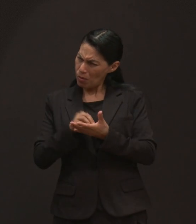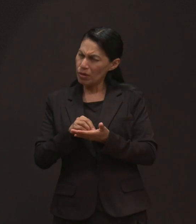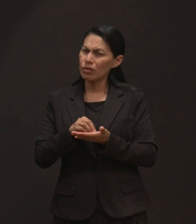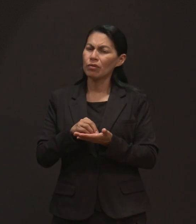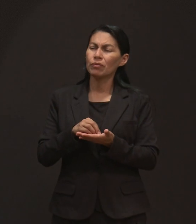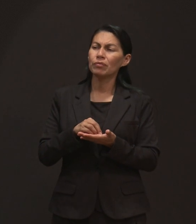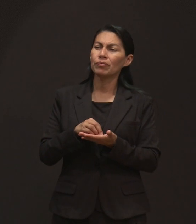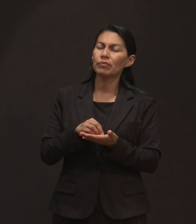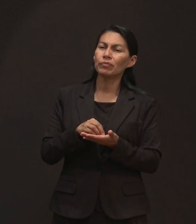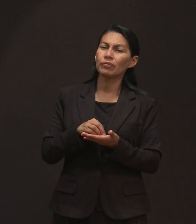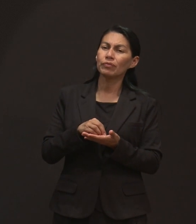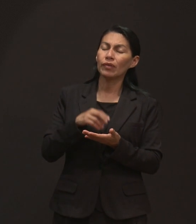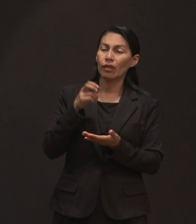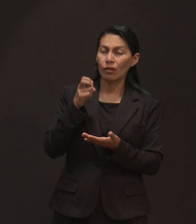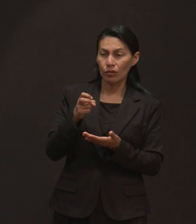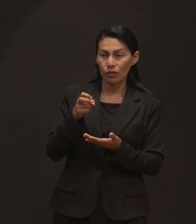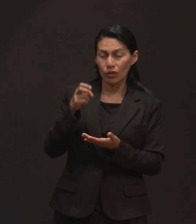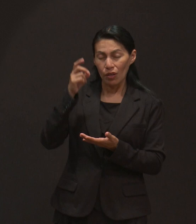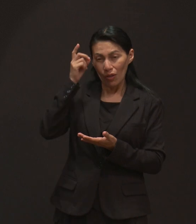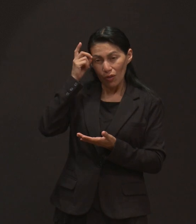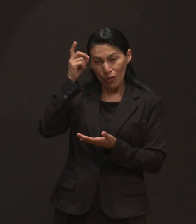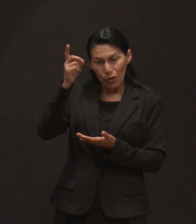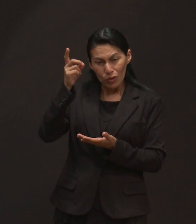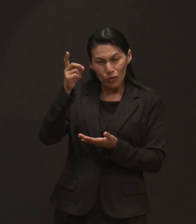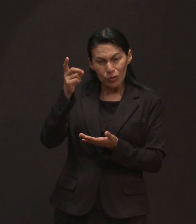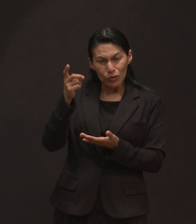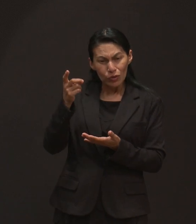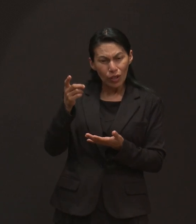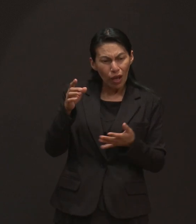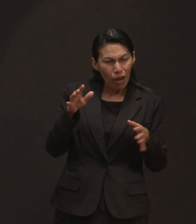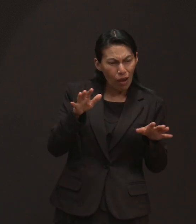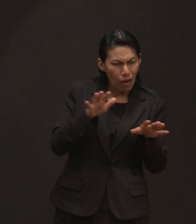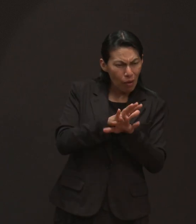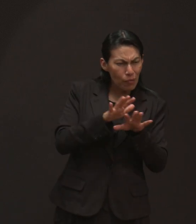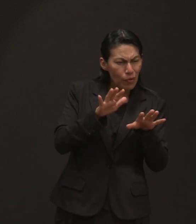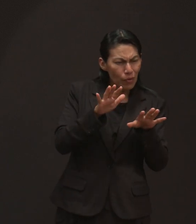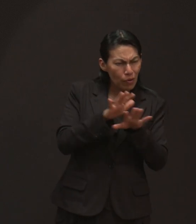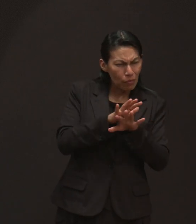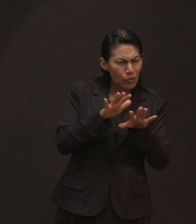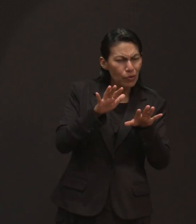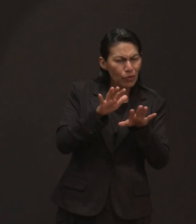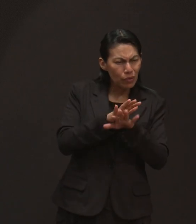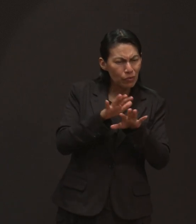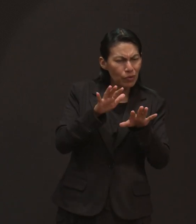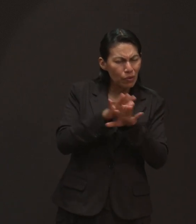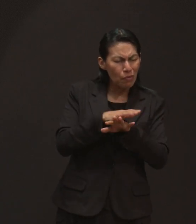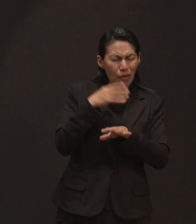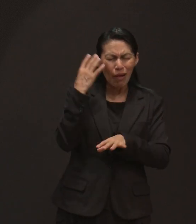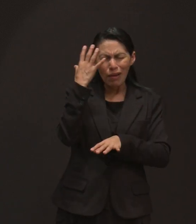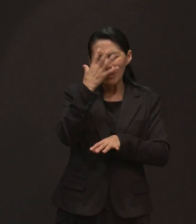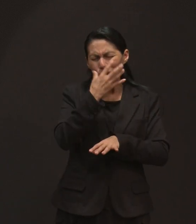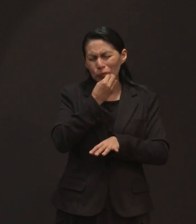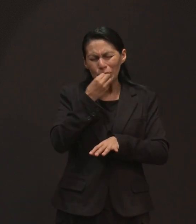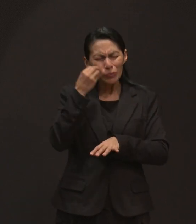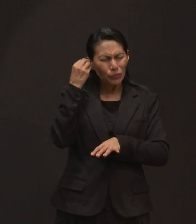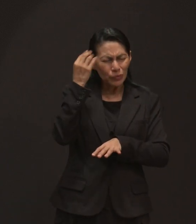todos los planos de la vida, ¿verdad? Entonces Dios empieza a obrar un cambio que